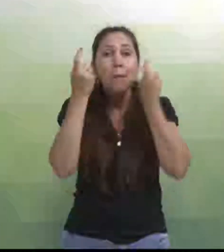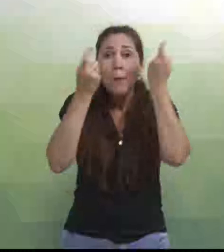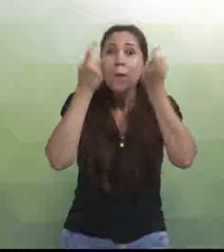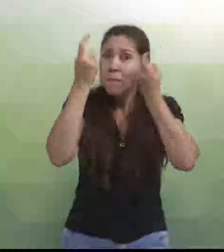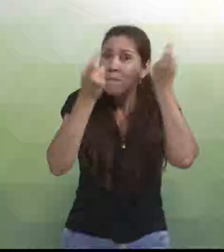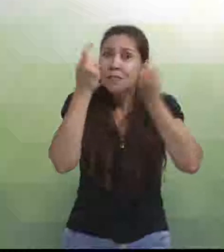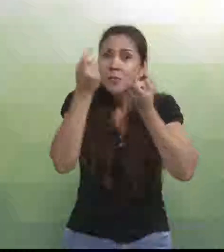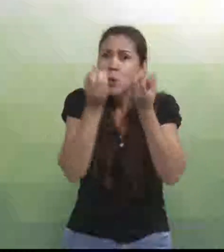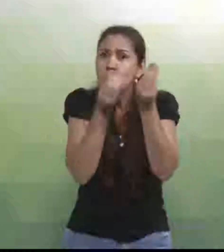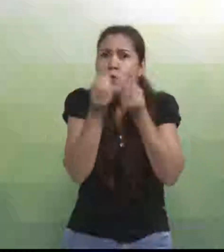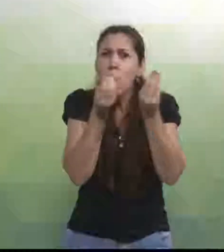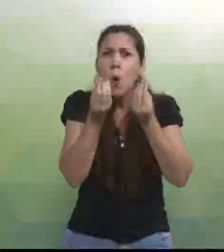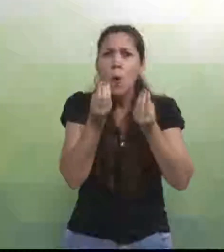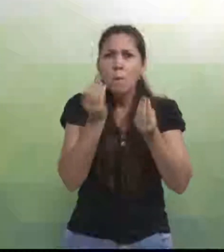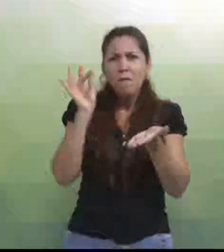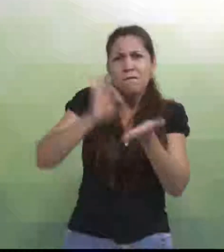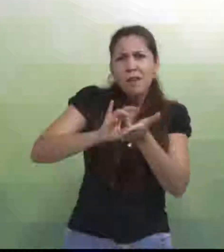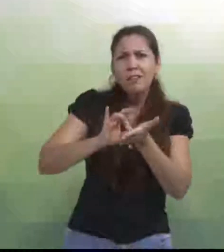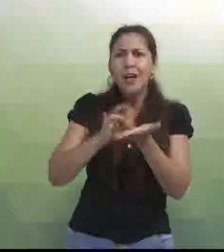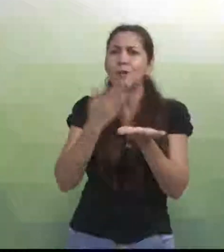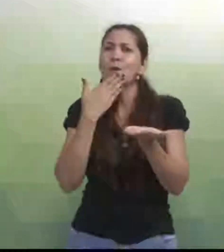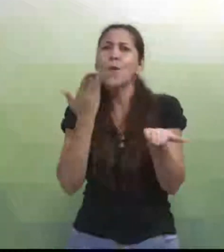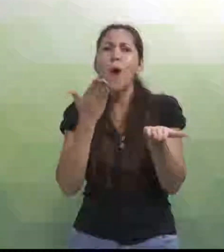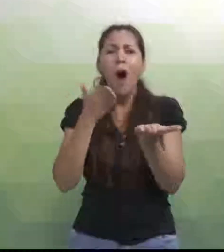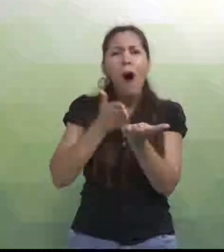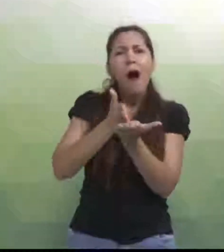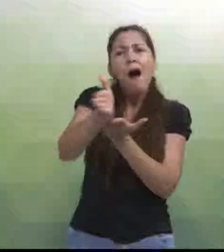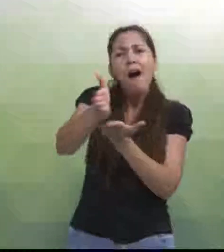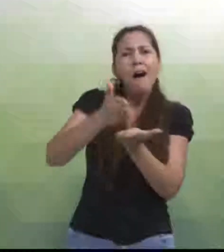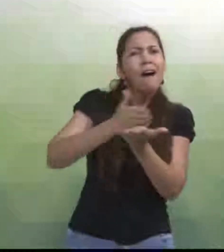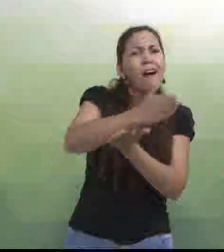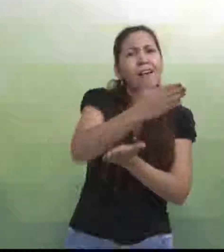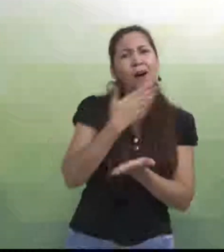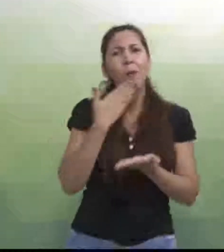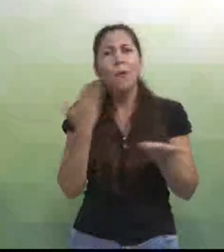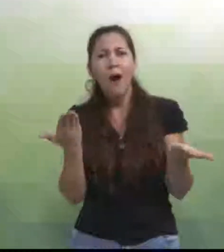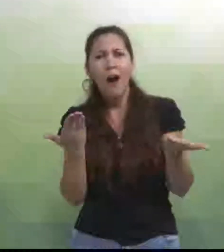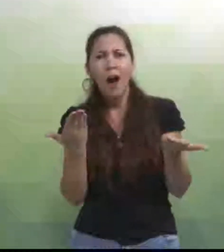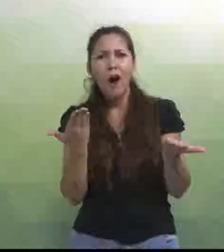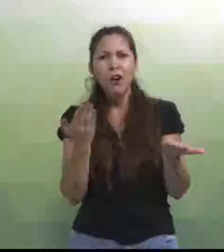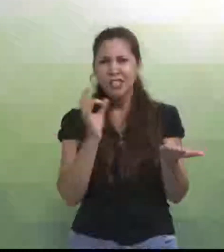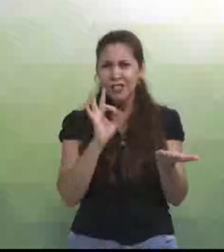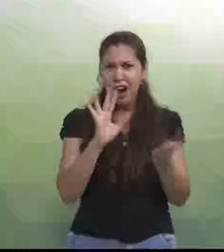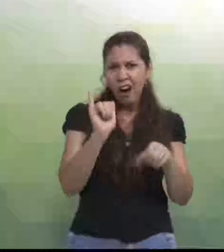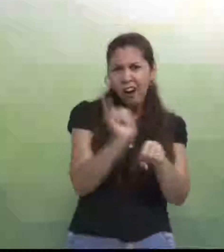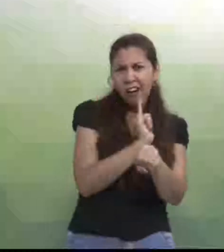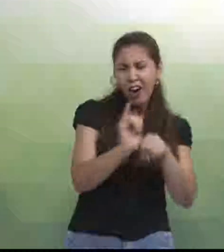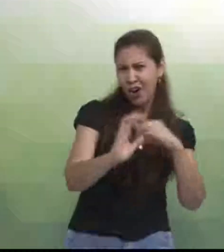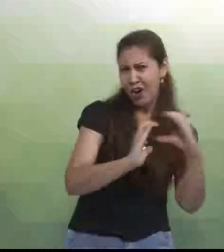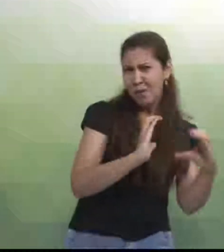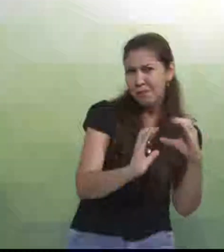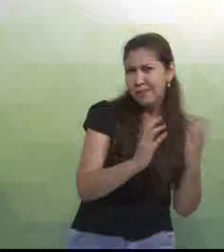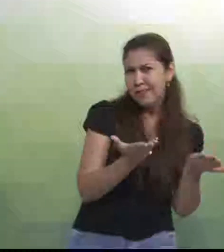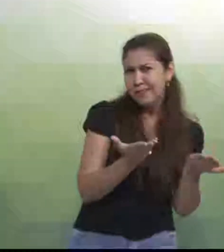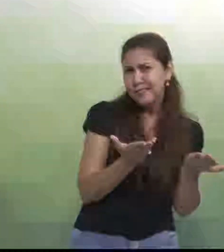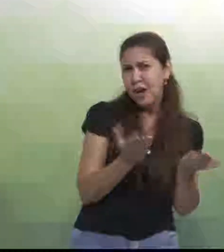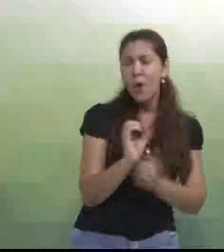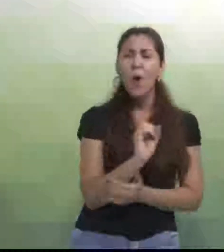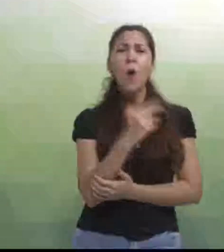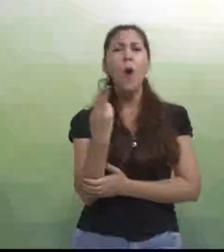melhor? É só mesmo ensinar Libras para a comunicação? Ou devemos compará-la às